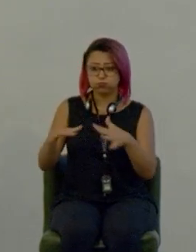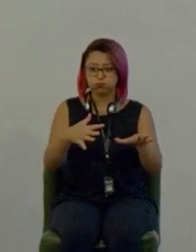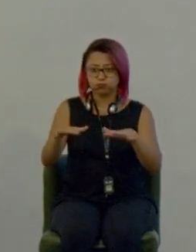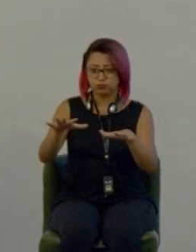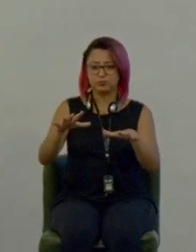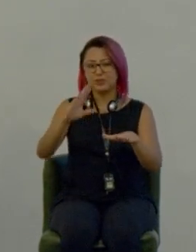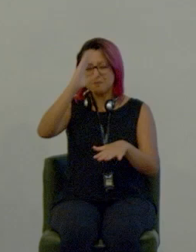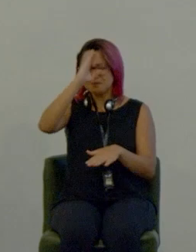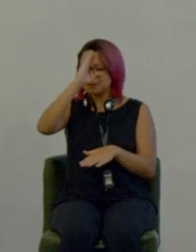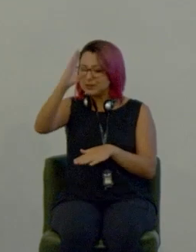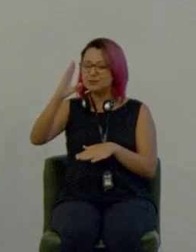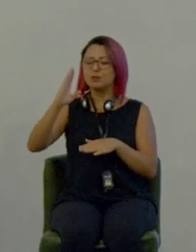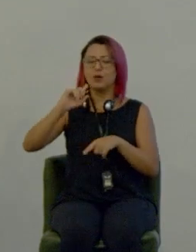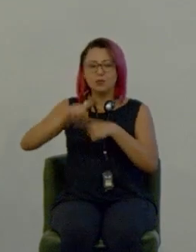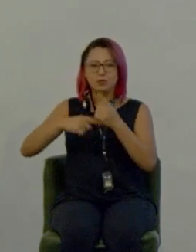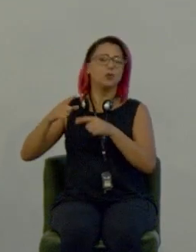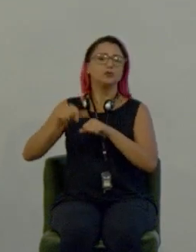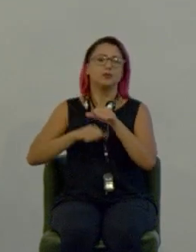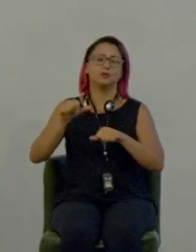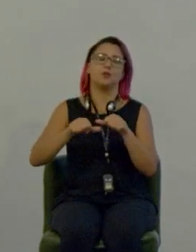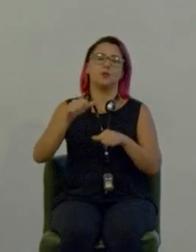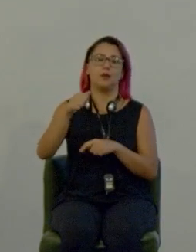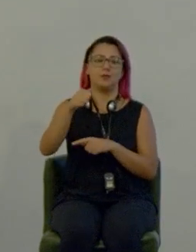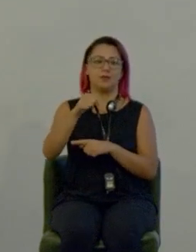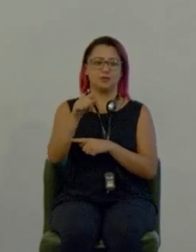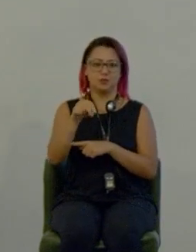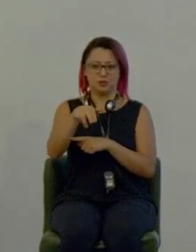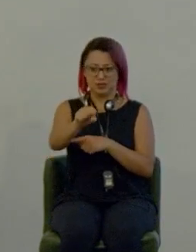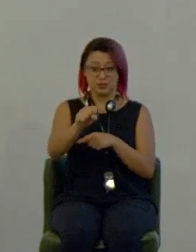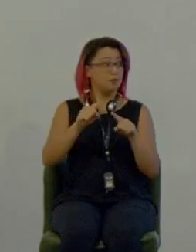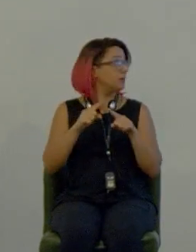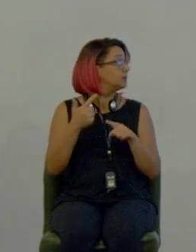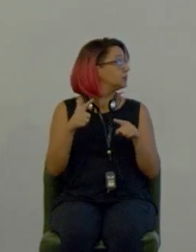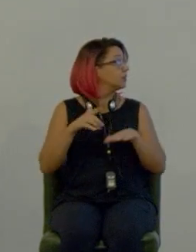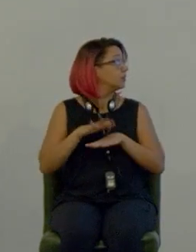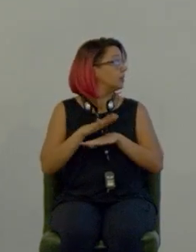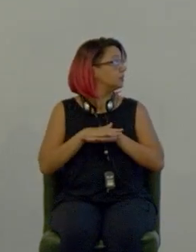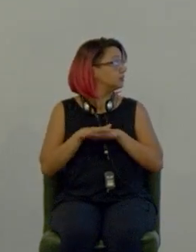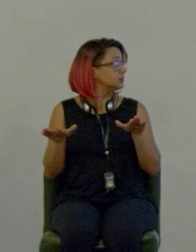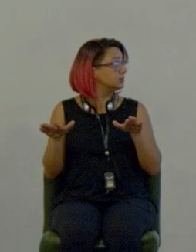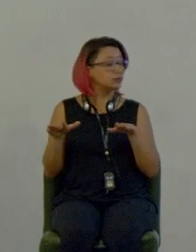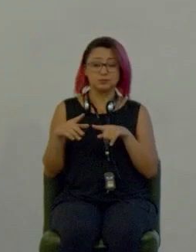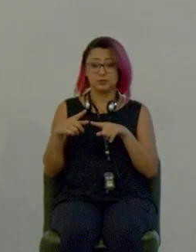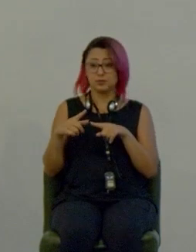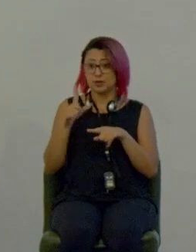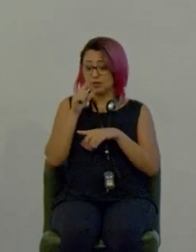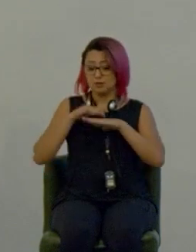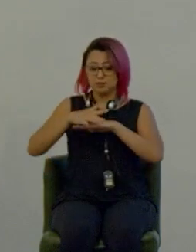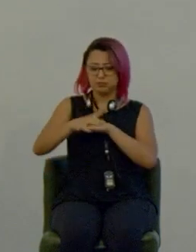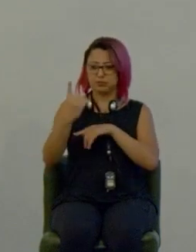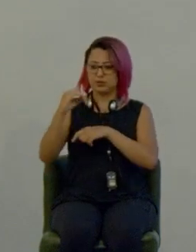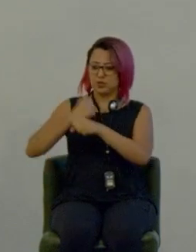do rio Amazonas. Essa cachoeira não existe mais. Ela foi destruída pela construção de uma usina hidrelétrica, há uns 10